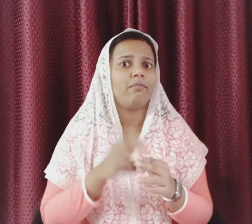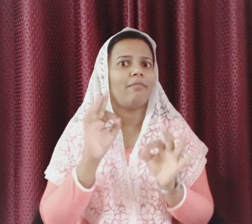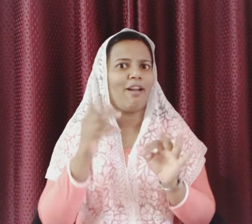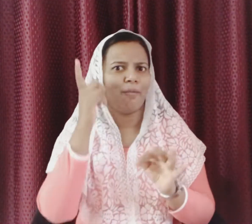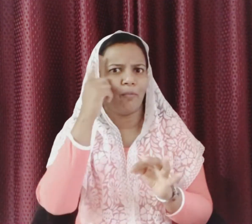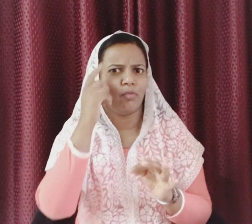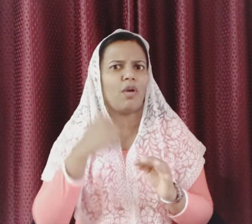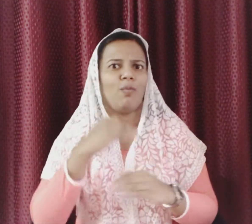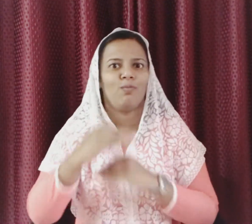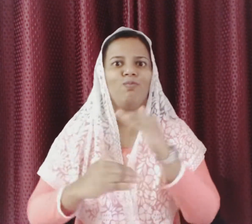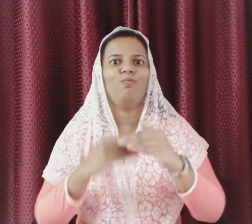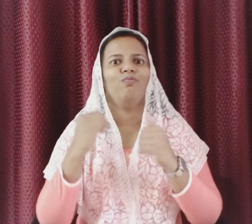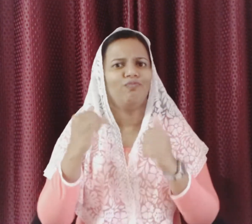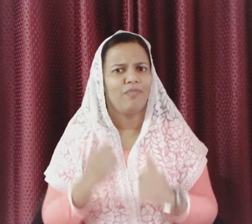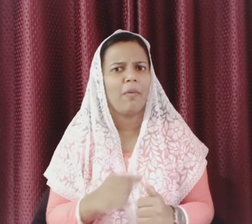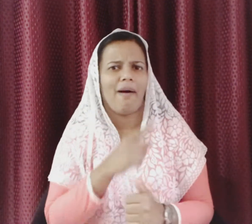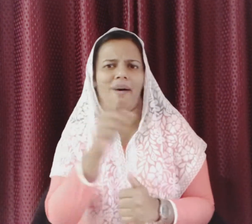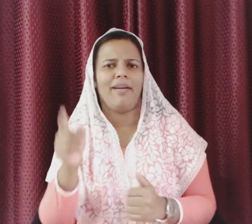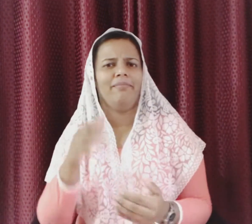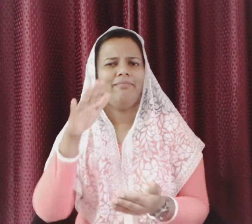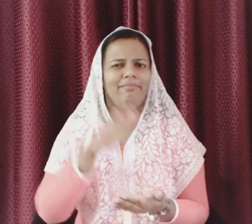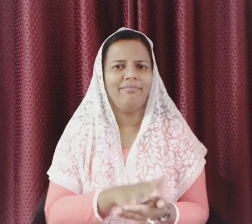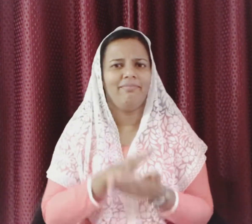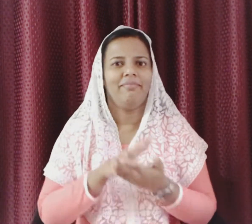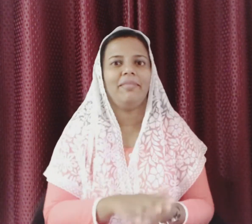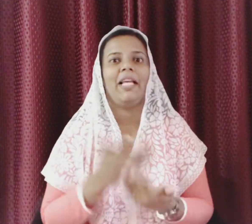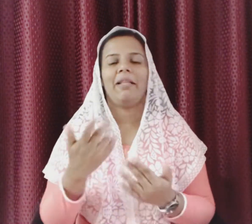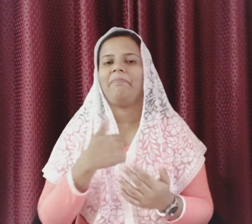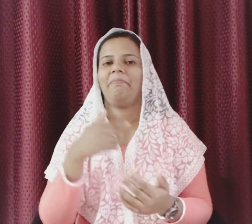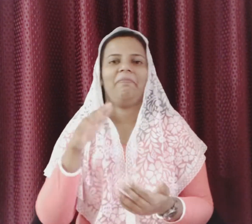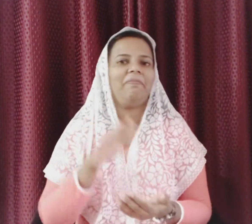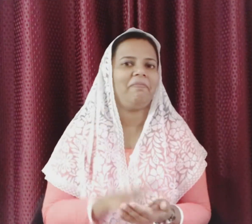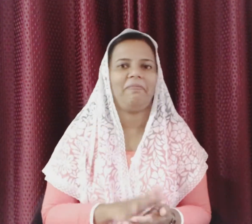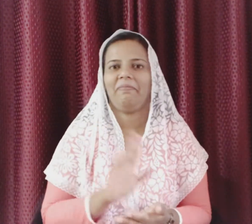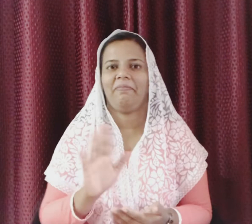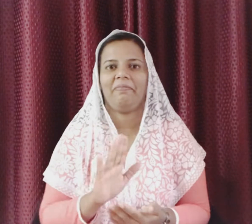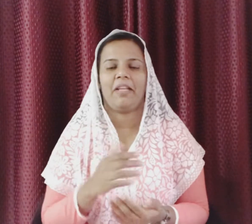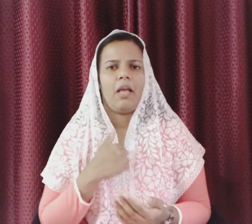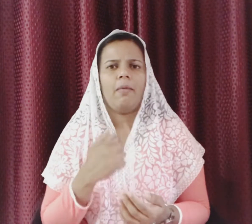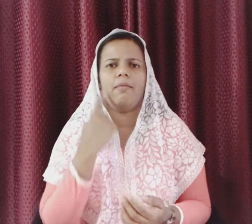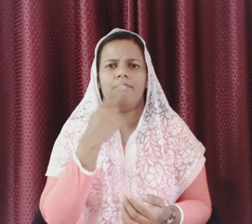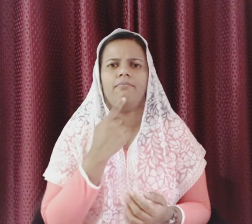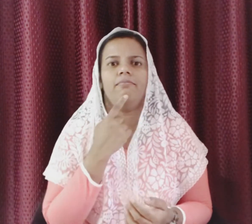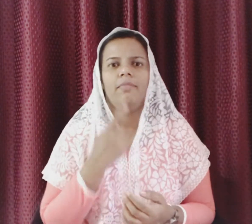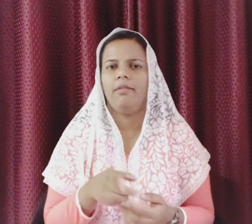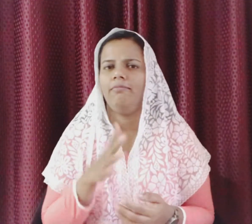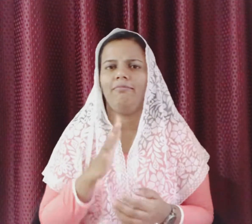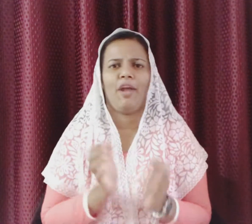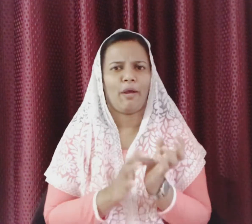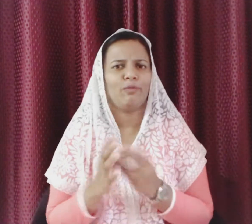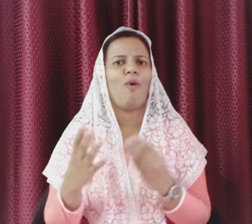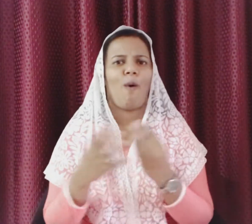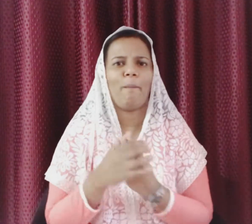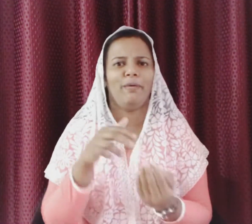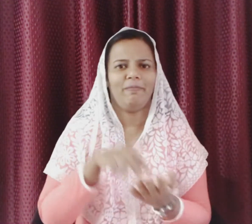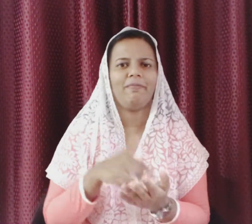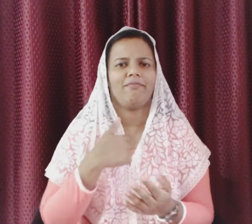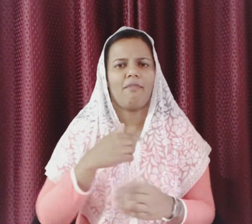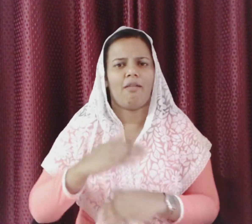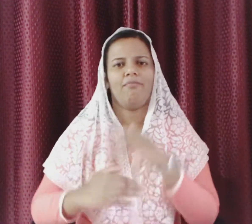ഞാൻ ഉയർച്ച പ്രാപിക്കും. ആരെങ്കിലും നമ്മളെ താഴ്ത്തുവാൻ നോക്കിയാൽ, എവിടെ താഴ്ത്തിയാലും നമ്മൾ ശക്തമായിട്ട് പറയും, യഹോവ എനിക്ക് അനുകൂലമാണ്, അതുകൊണ്ട് ഞാൻ ഉയർച്ച തന്നെ